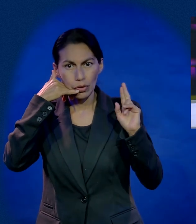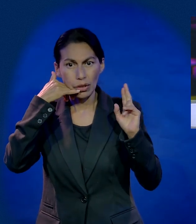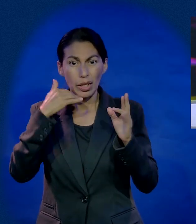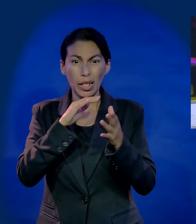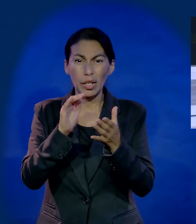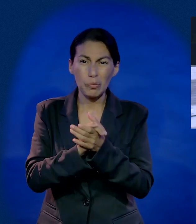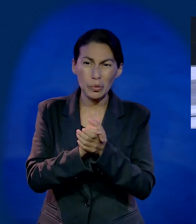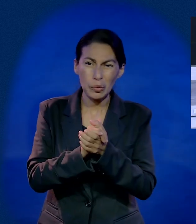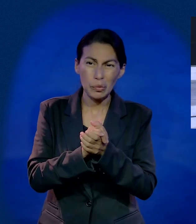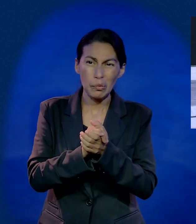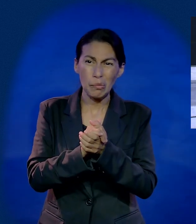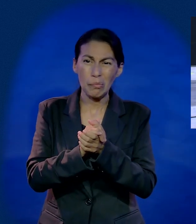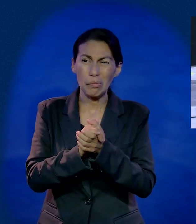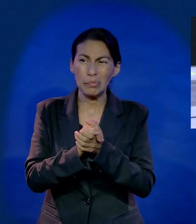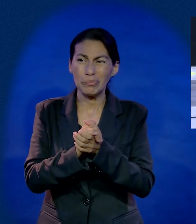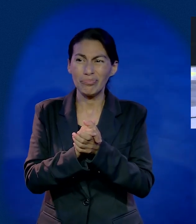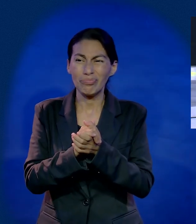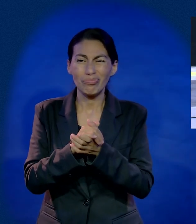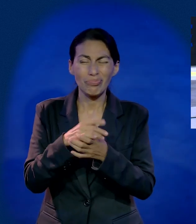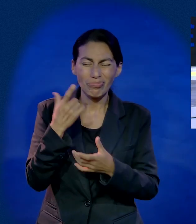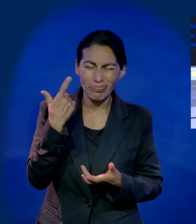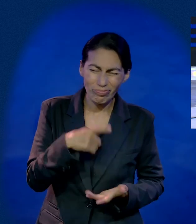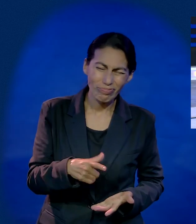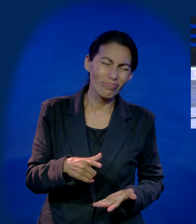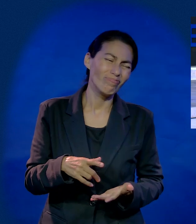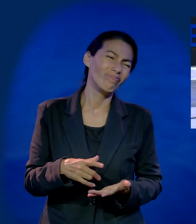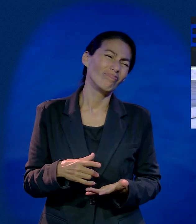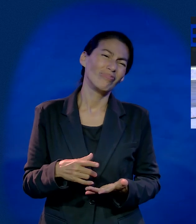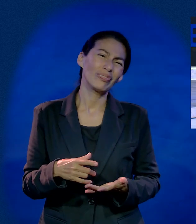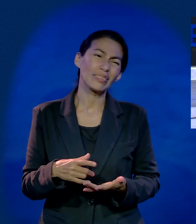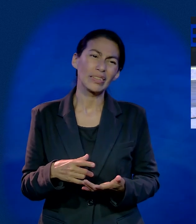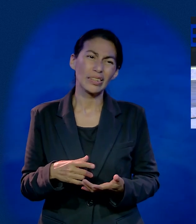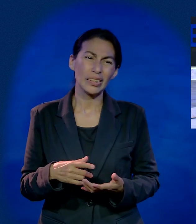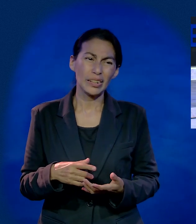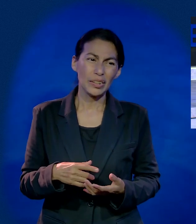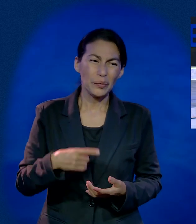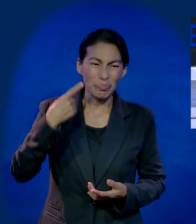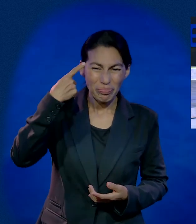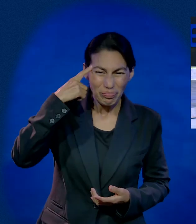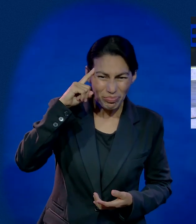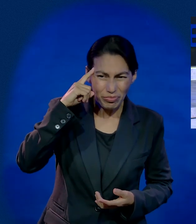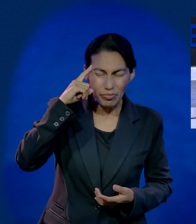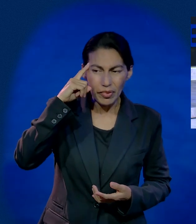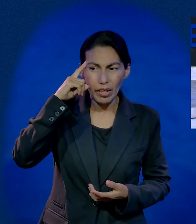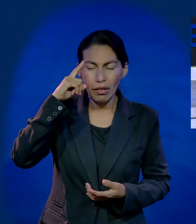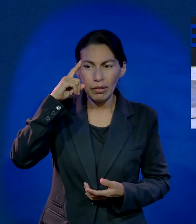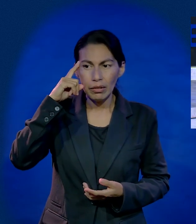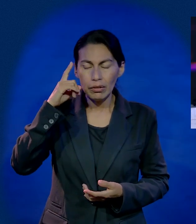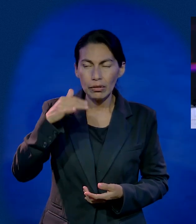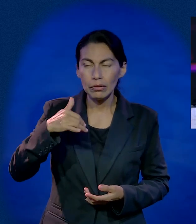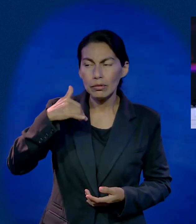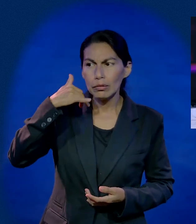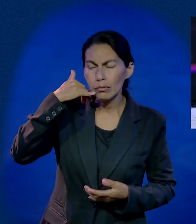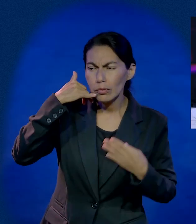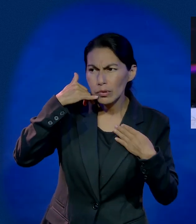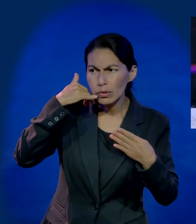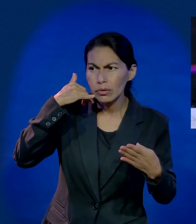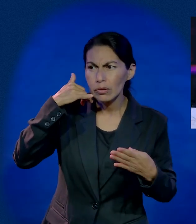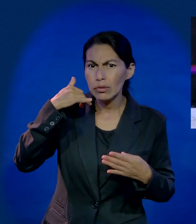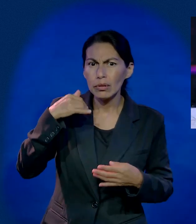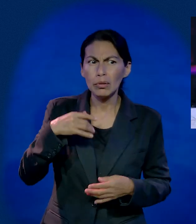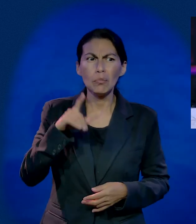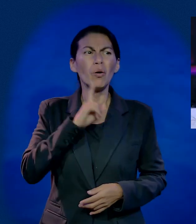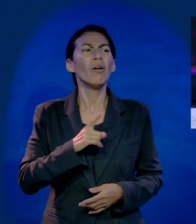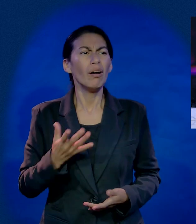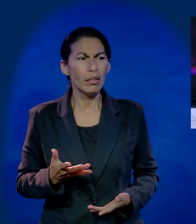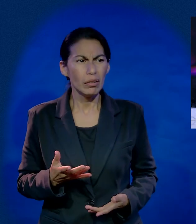esposo. Pero su esposo tuvo un mal día, anda de pocas pulgas, enojado. Usted contesta y el esposo dice,